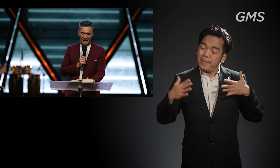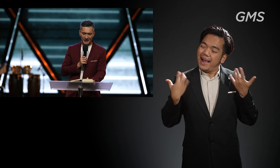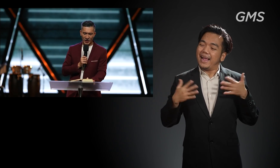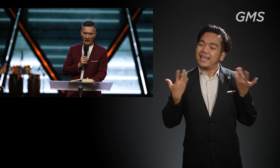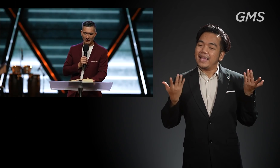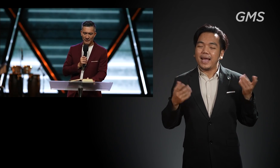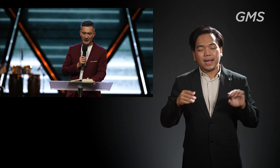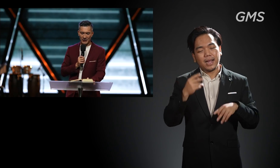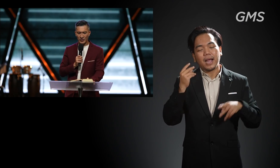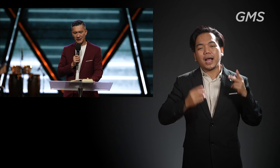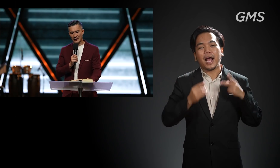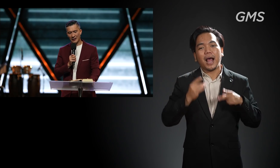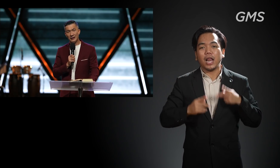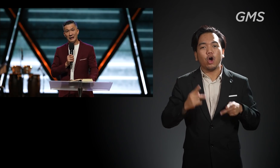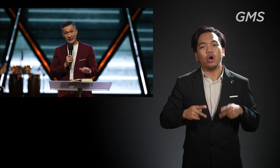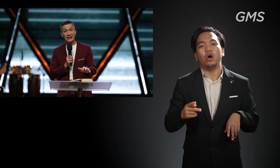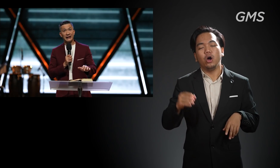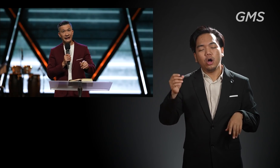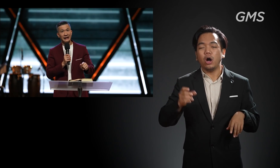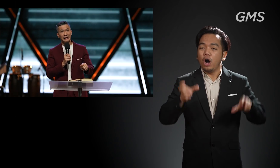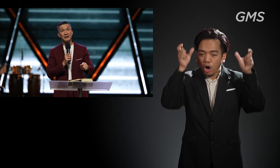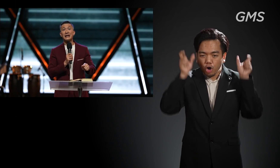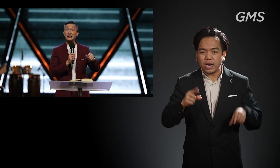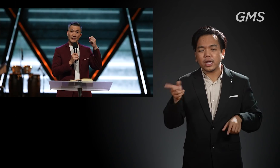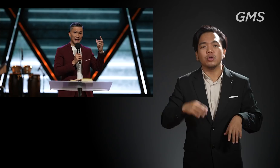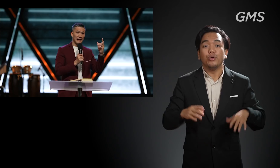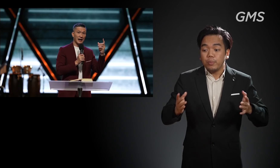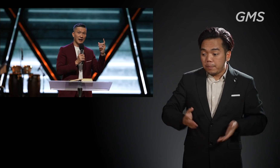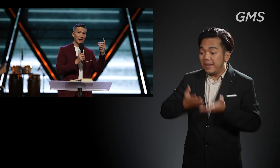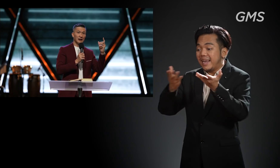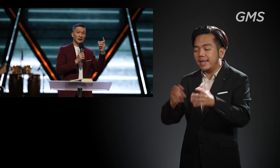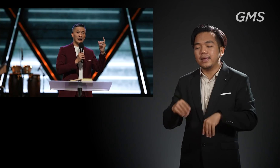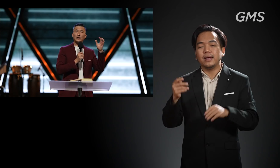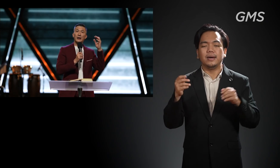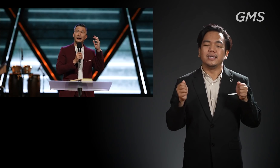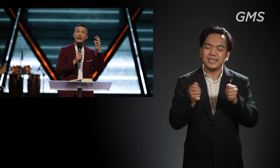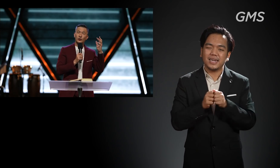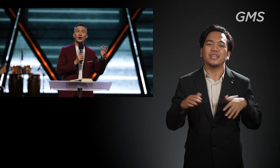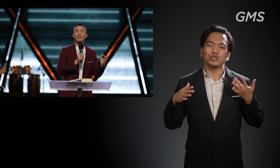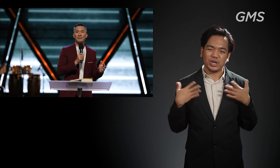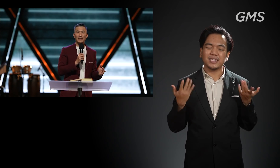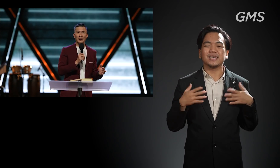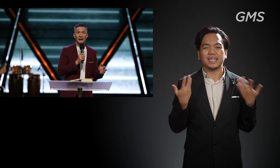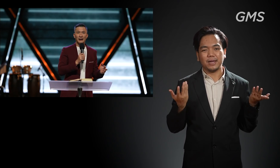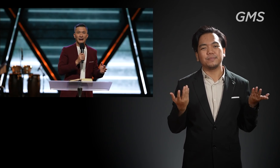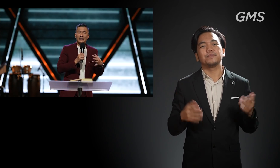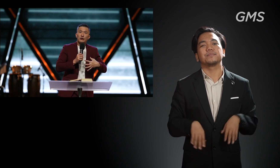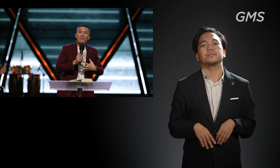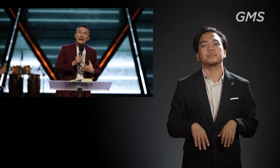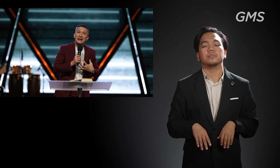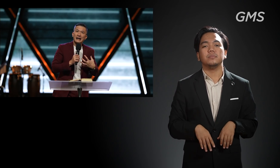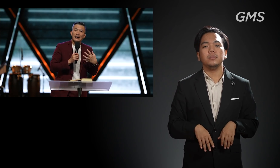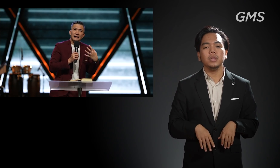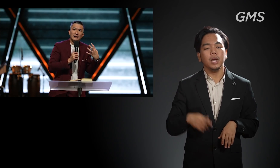Allah mengasihi orang yang memberi dengan sukacita. Sehingga ketika kita menjadi seperti dia, karena Tuhan kita itu seorang pemberi, kita